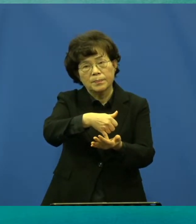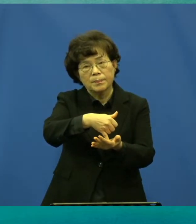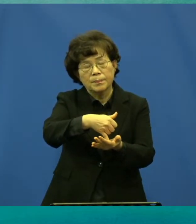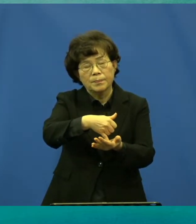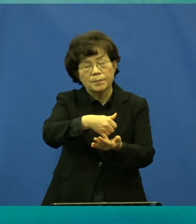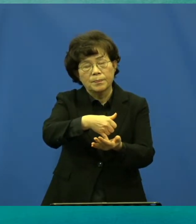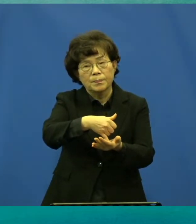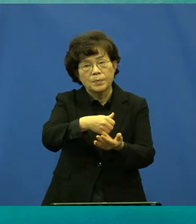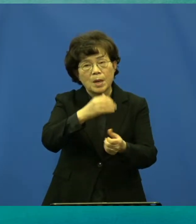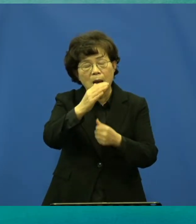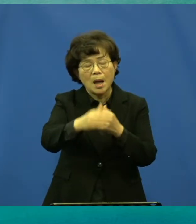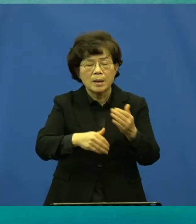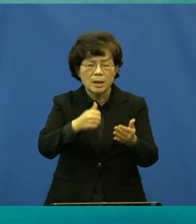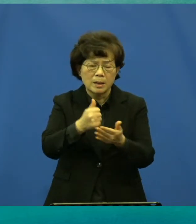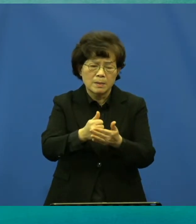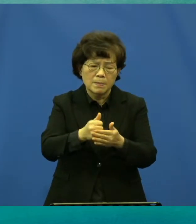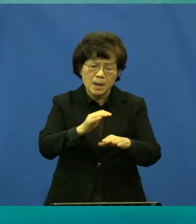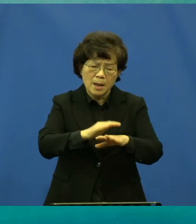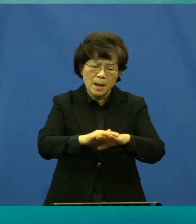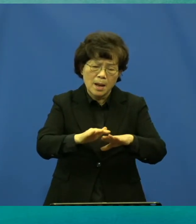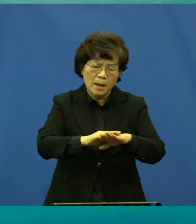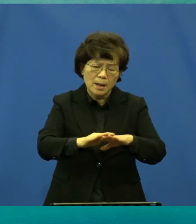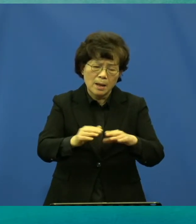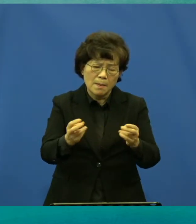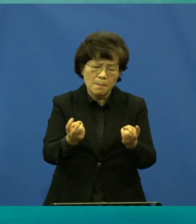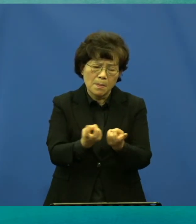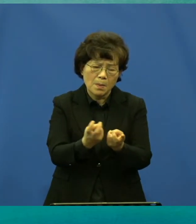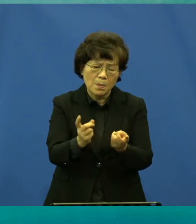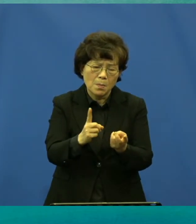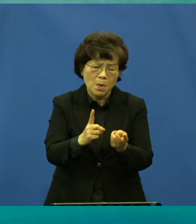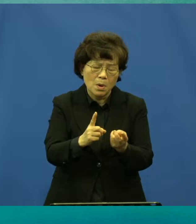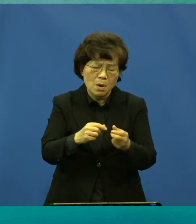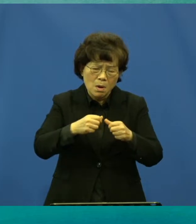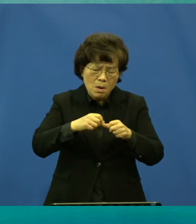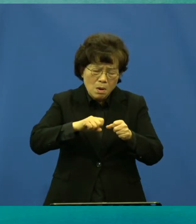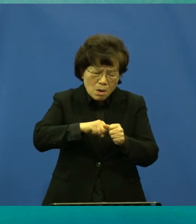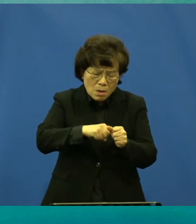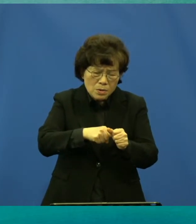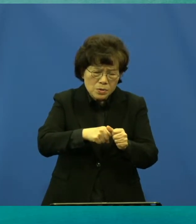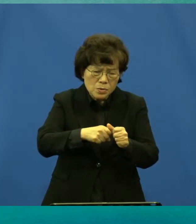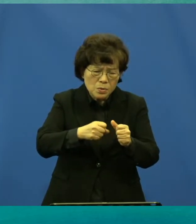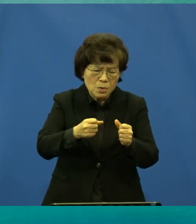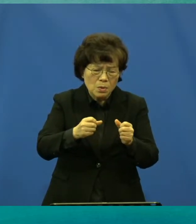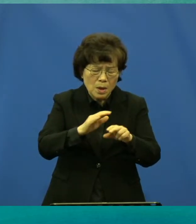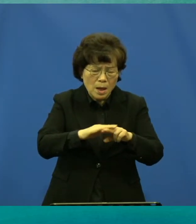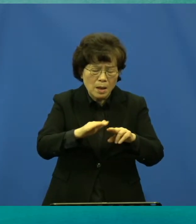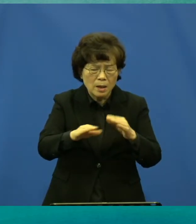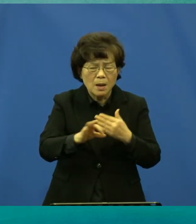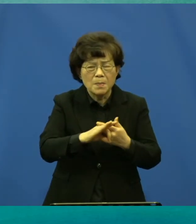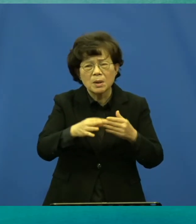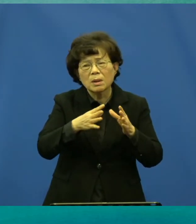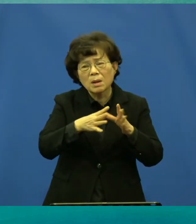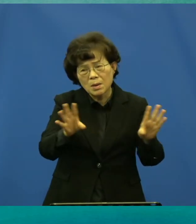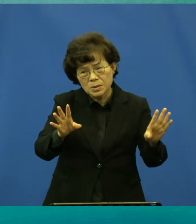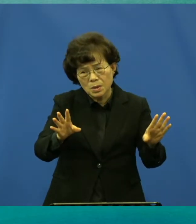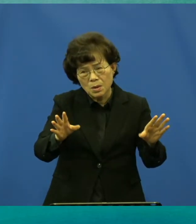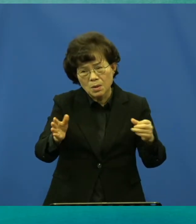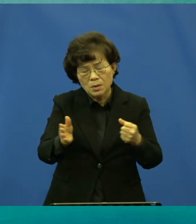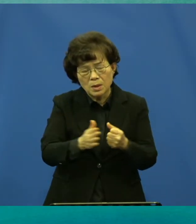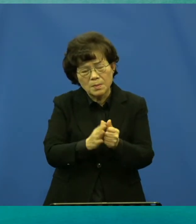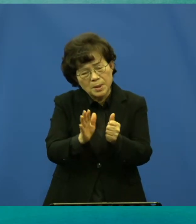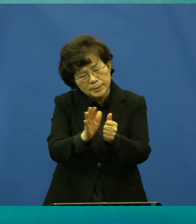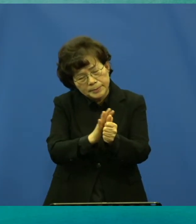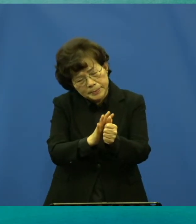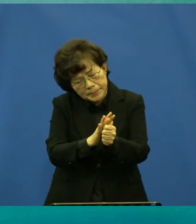어떻게 하나님이 다루시는가? 억지로 하면 깨어지는 거죠. 하나님이 달래십니다. 그러니까 시간이 오래 걸리는 거예요.